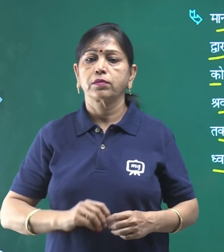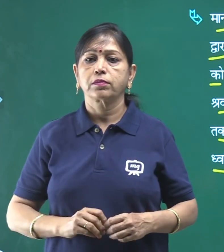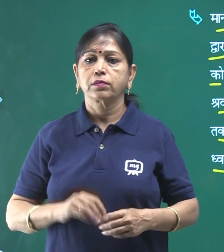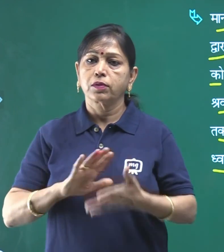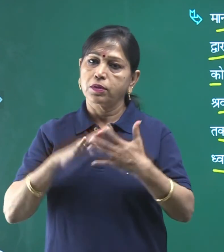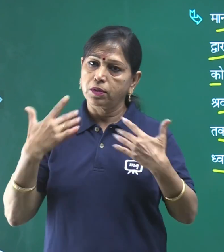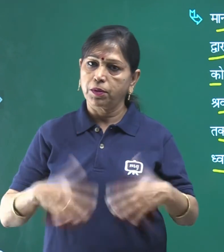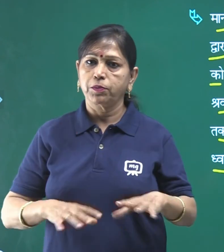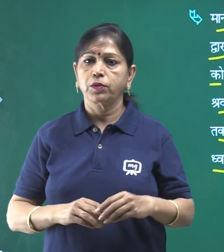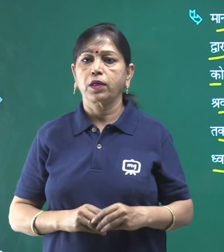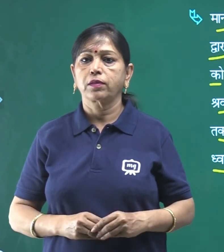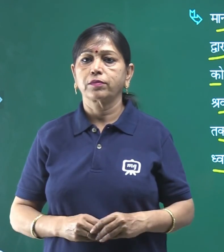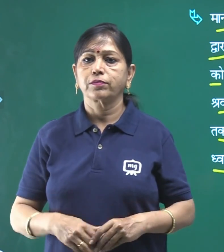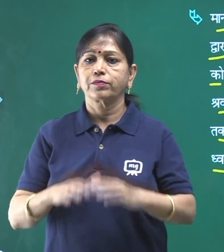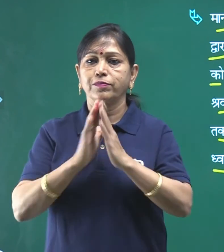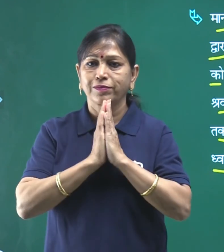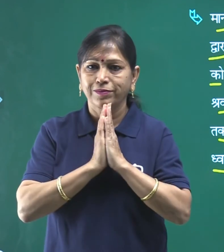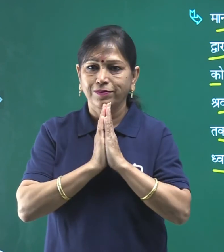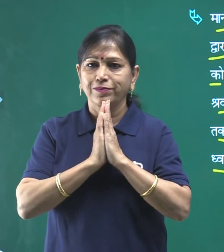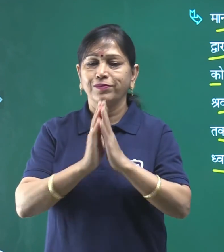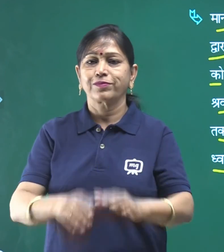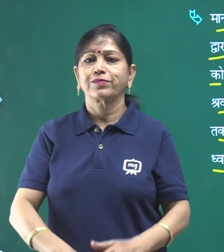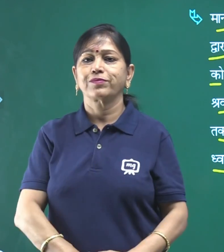भाग समाप्त होता है। धन्यवाद।